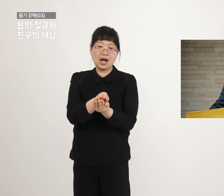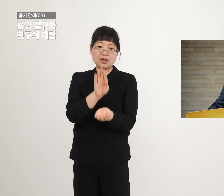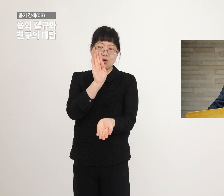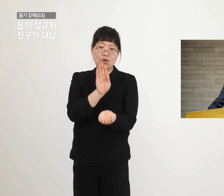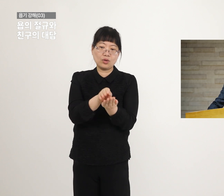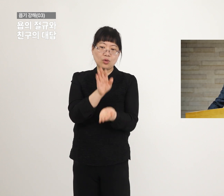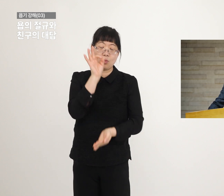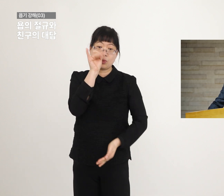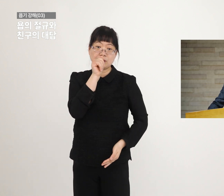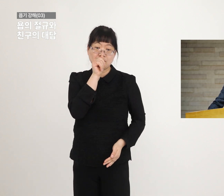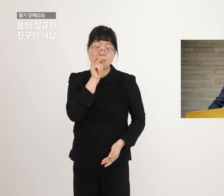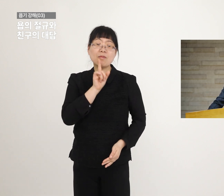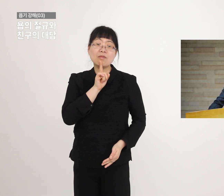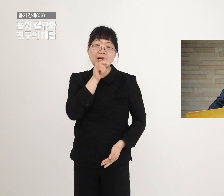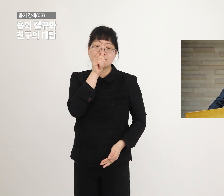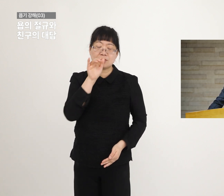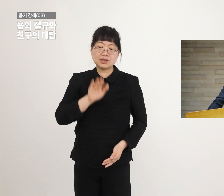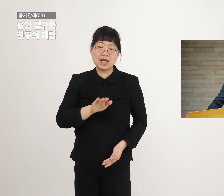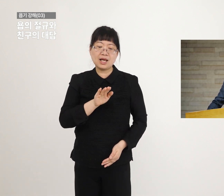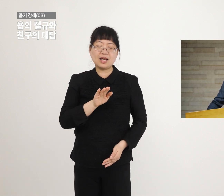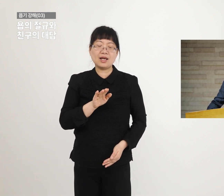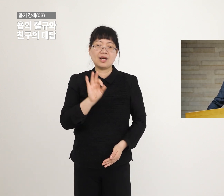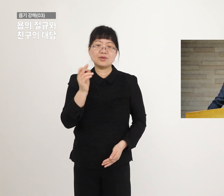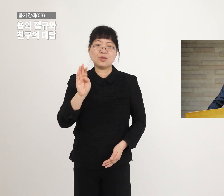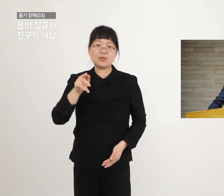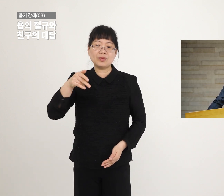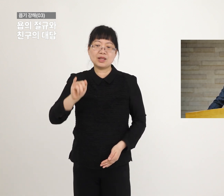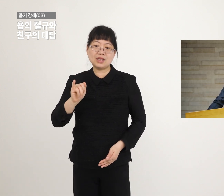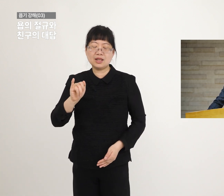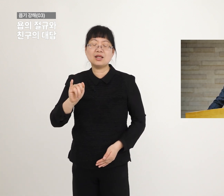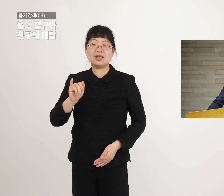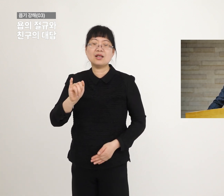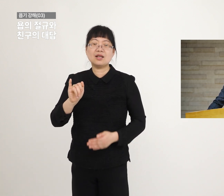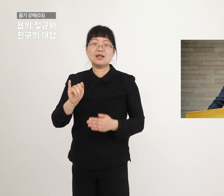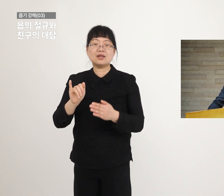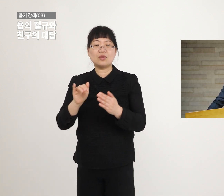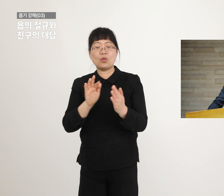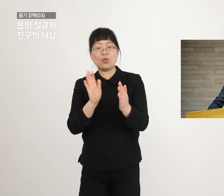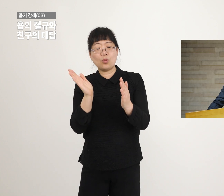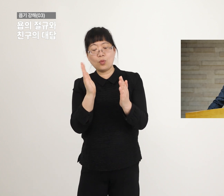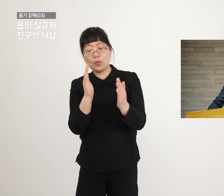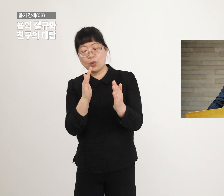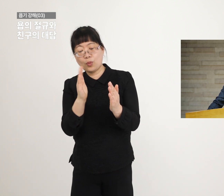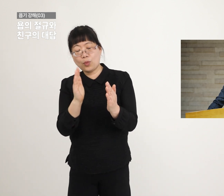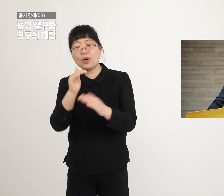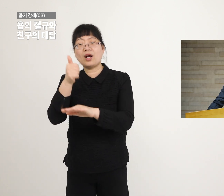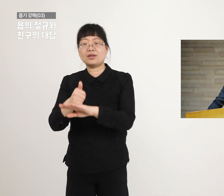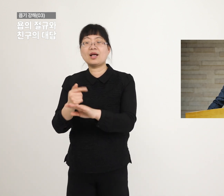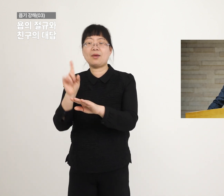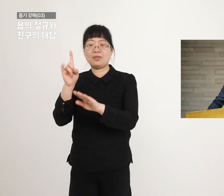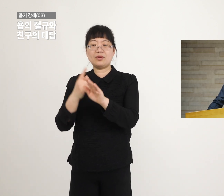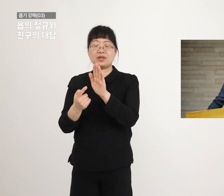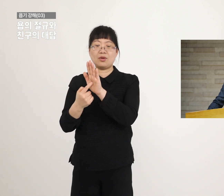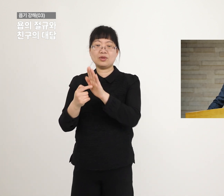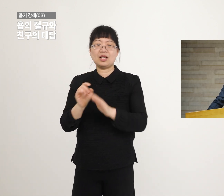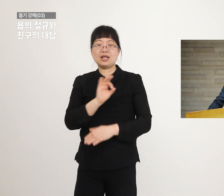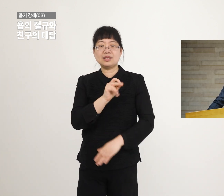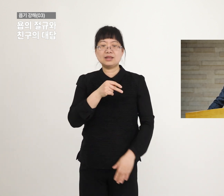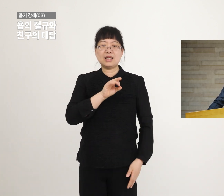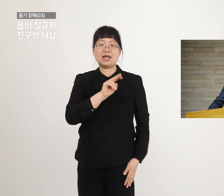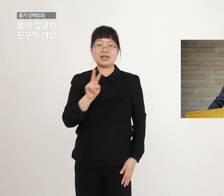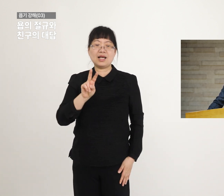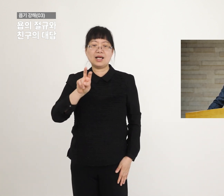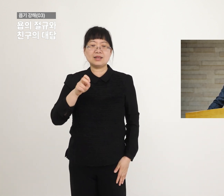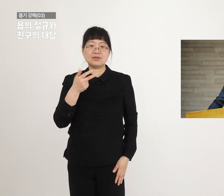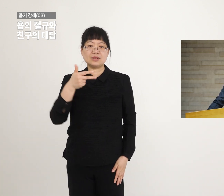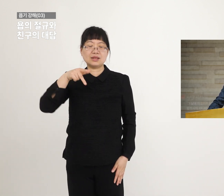있는데 이 리워 야단은 욥기 후반부에도 한번 나오고 또 이사야 27장을